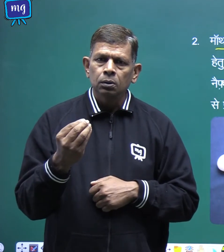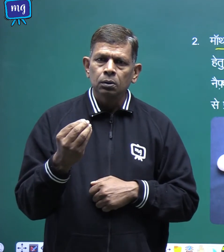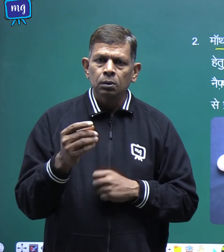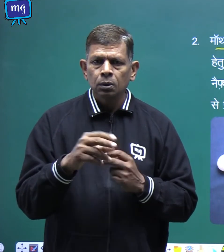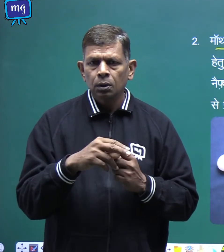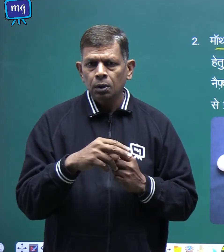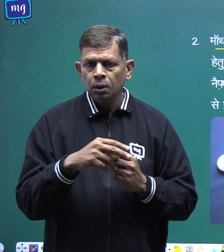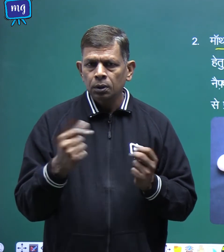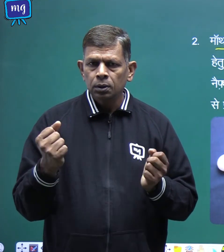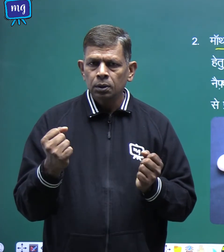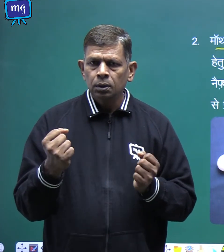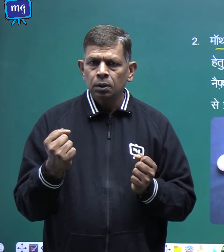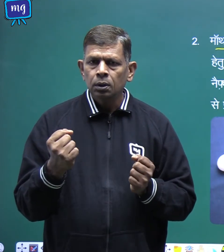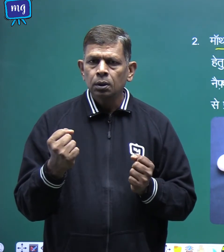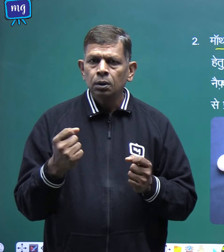अन्य कीटों को